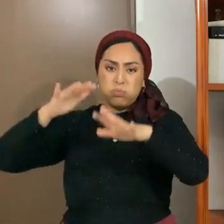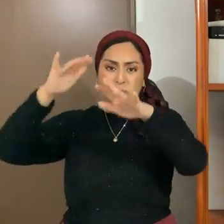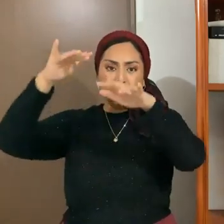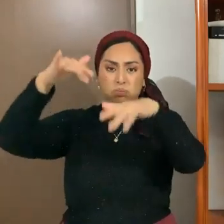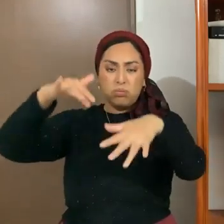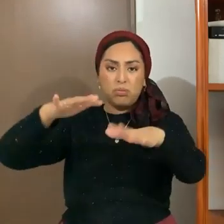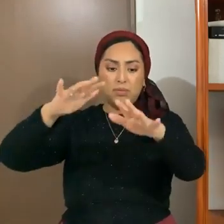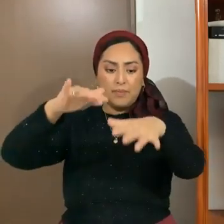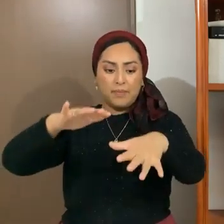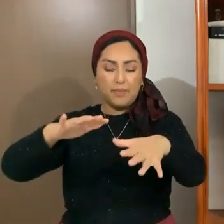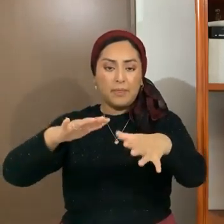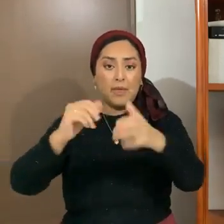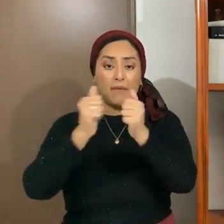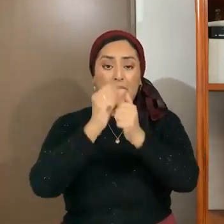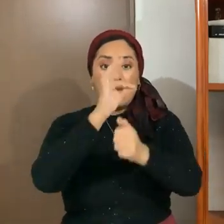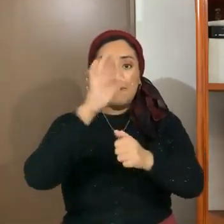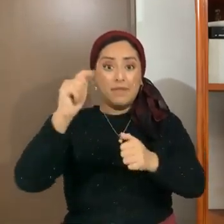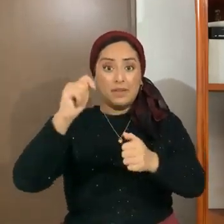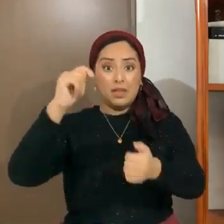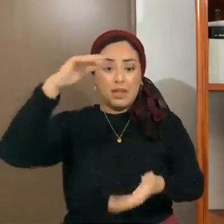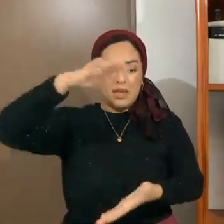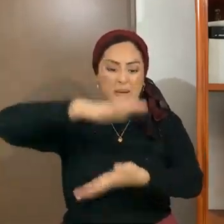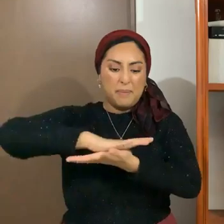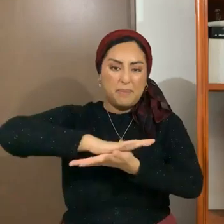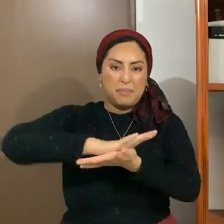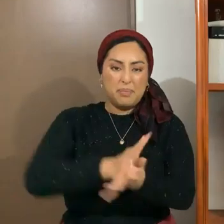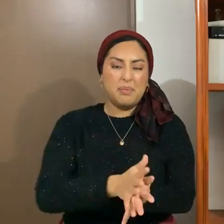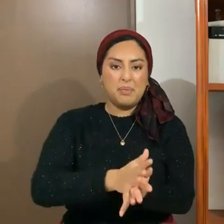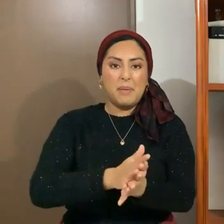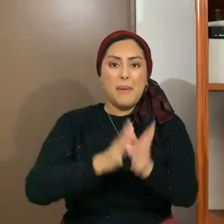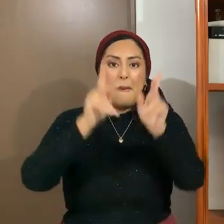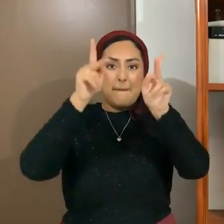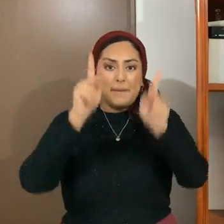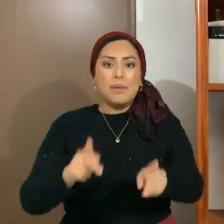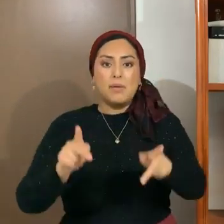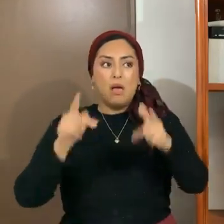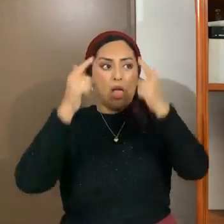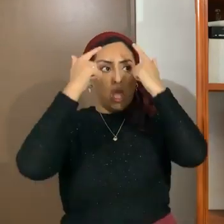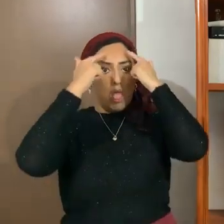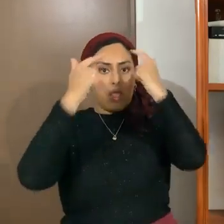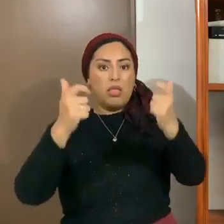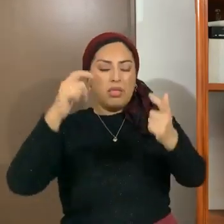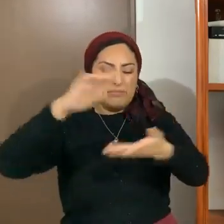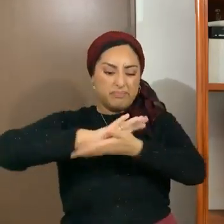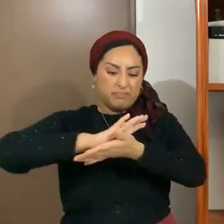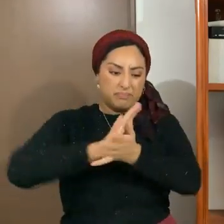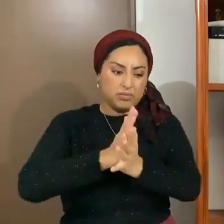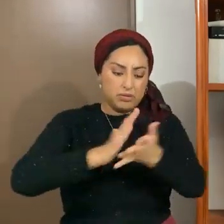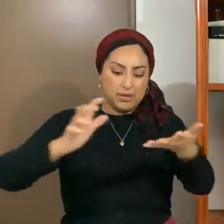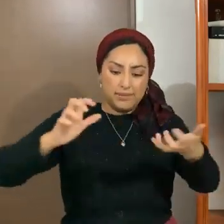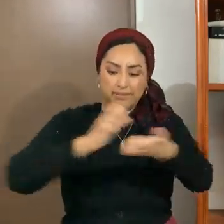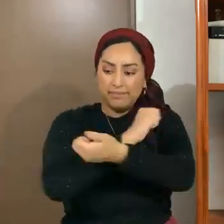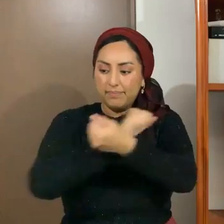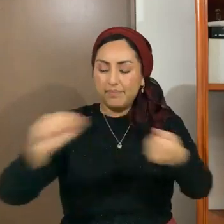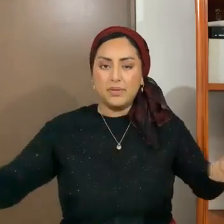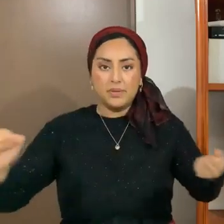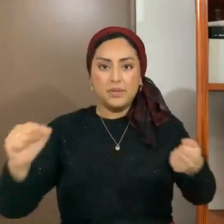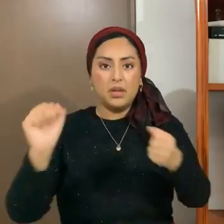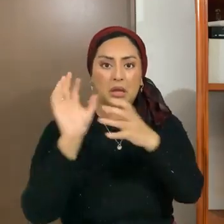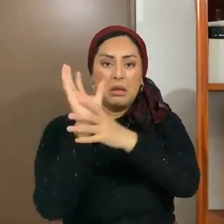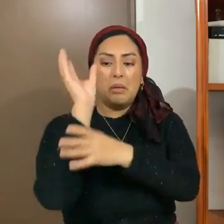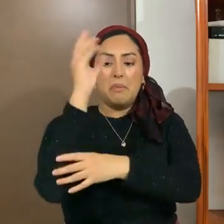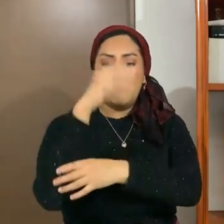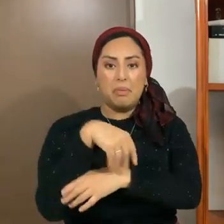a tierra. Con los pies será pisoteada la corona de soberbia de los ebrios de Efraín, y será la flor caduca de la hermosura de su esplendor, que